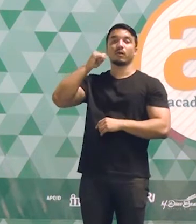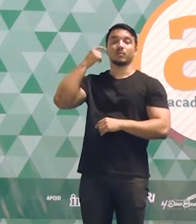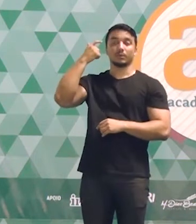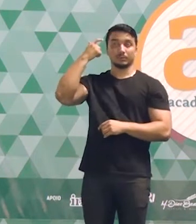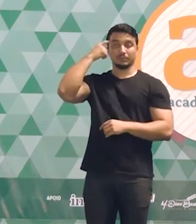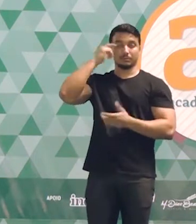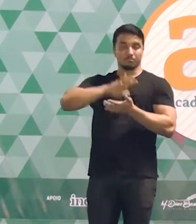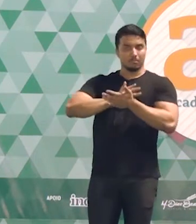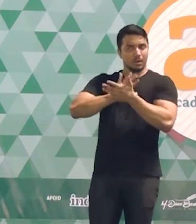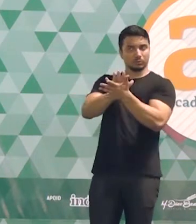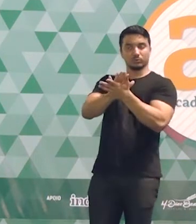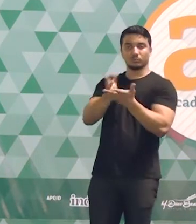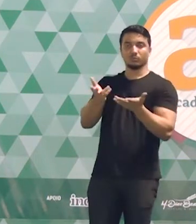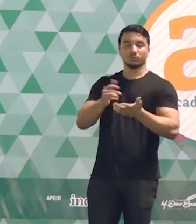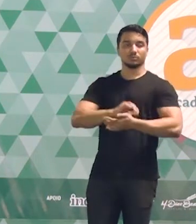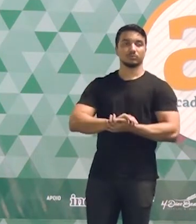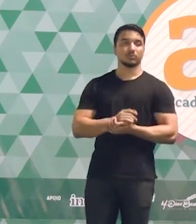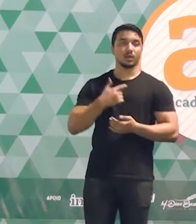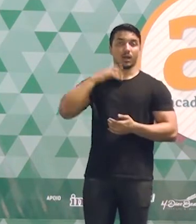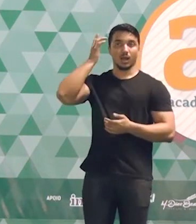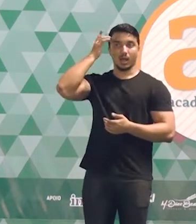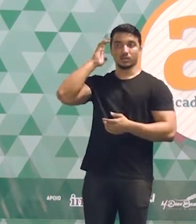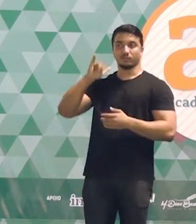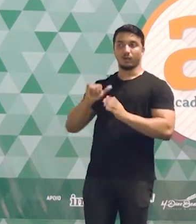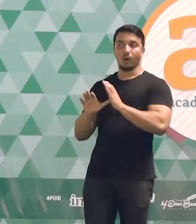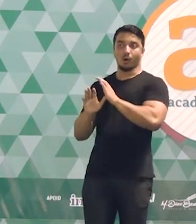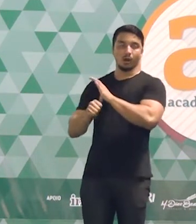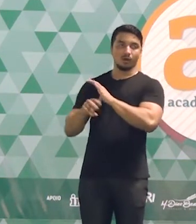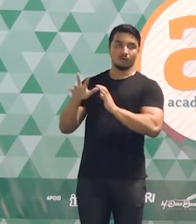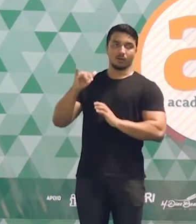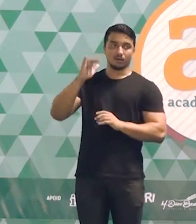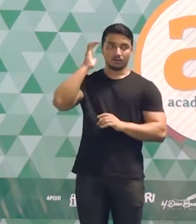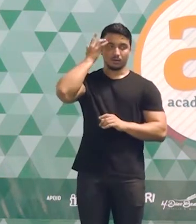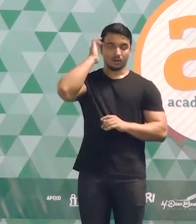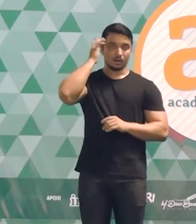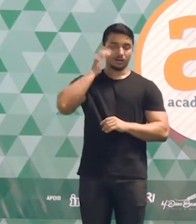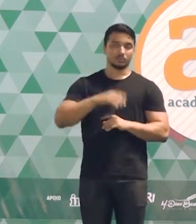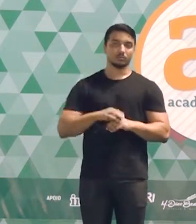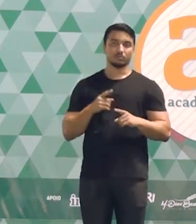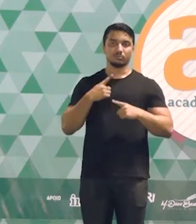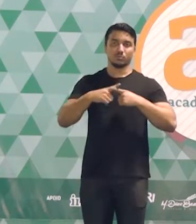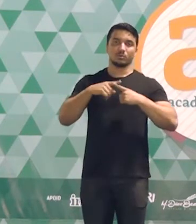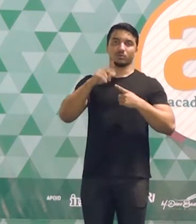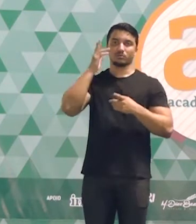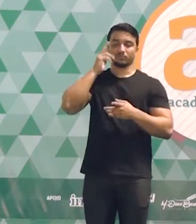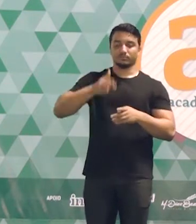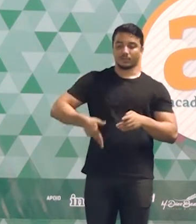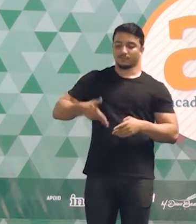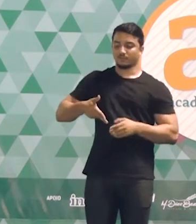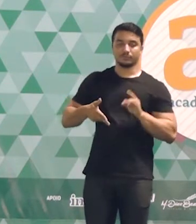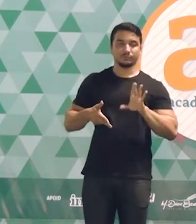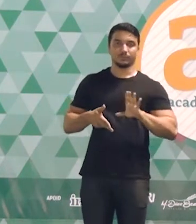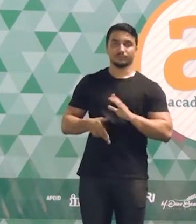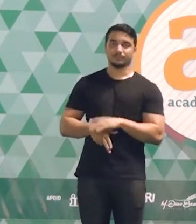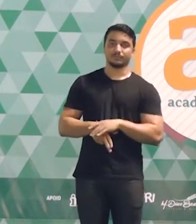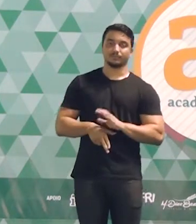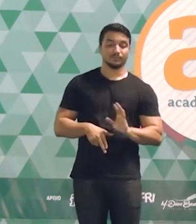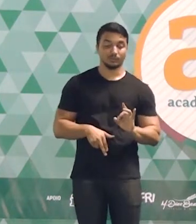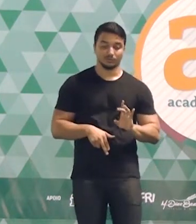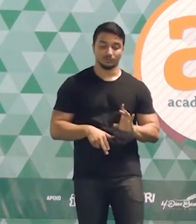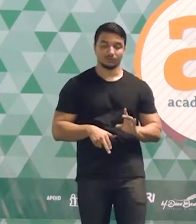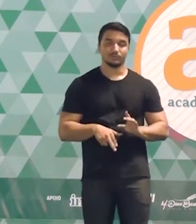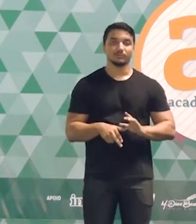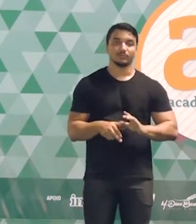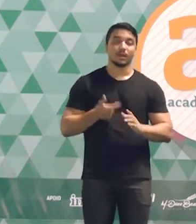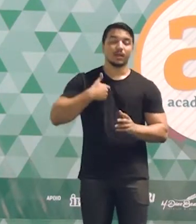você, preconceituoso, acha que o rapaz vai assaltar, só porque o rapaz está com um revólver na mão.